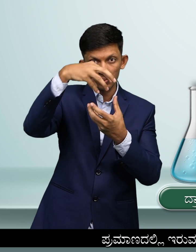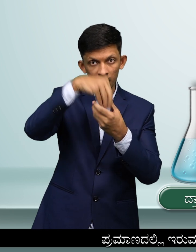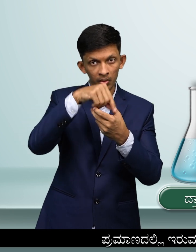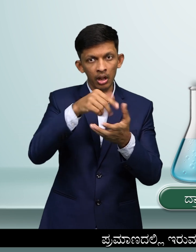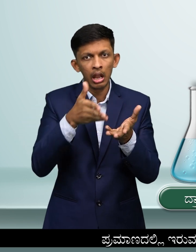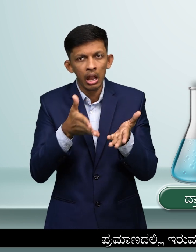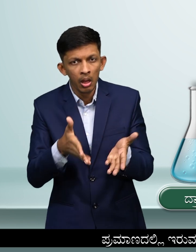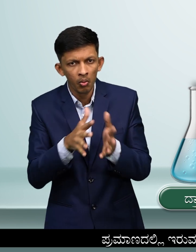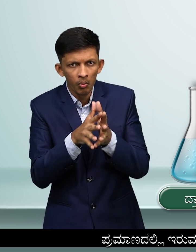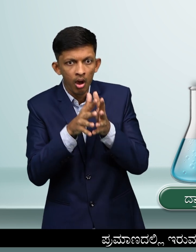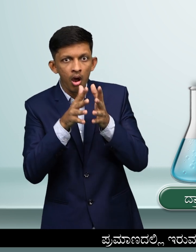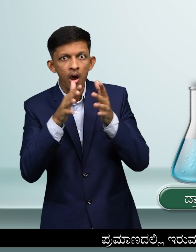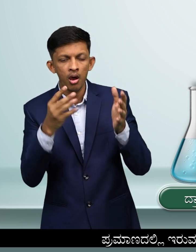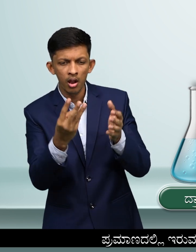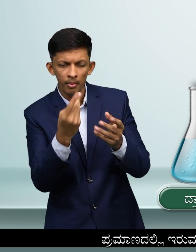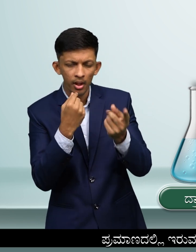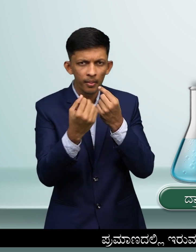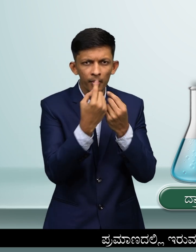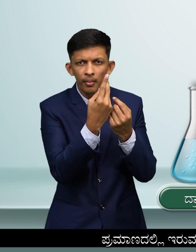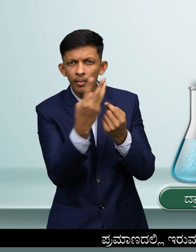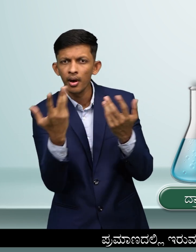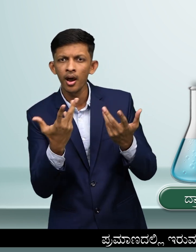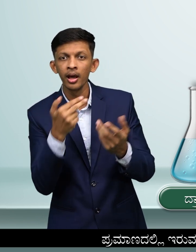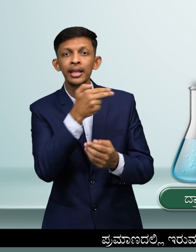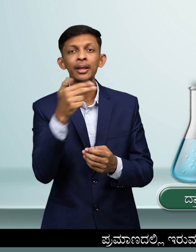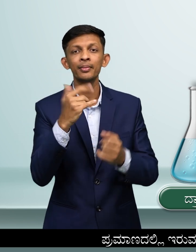ಸಾಮಾನ್ಯವಾಗಿ ದೊಡ್ಡ ಪ್ರಮಾಣದಲ್ಲಿ ಇರುವ ಘಟಕ ದ್ರಾವಕ ಎಂದು ಕರೆಯಲಾಗುತ್ತದೆ.